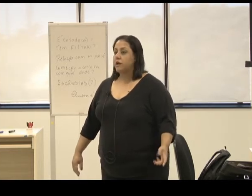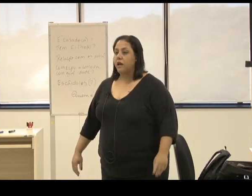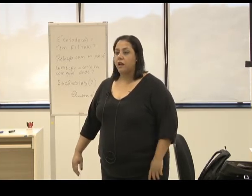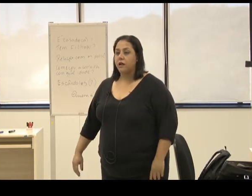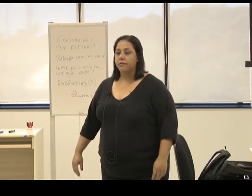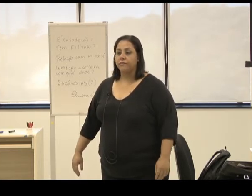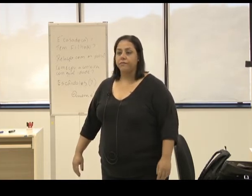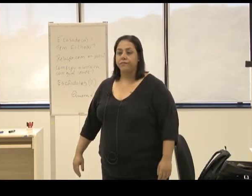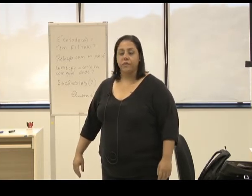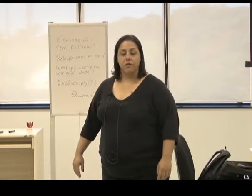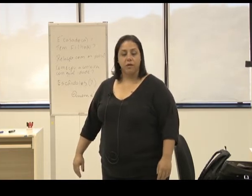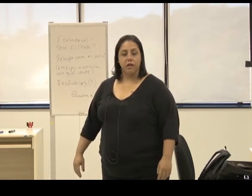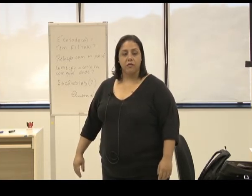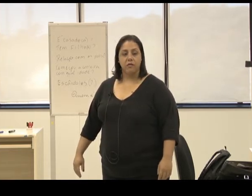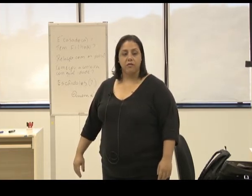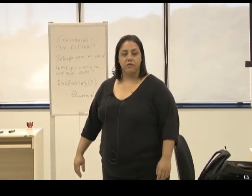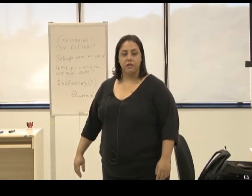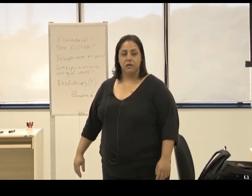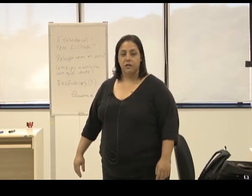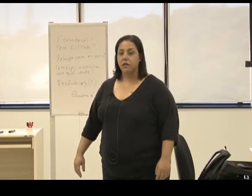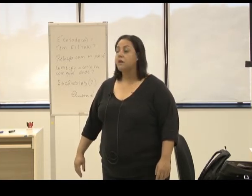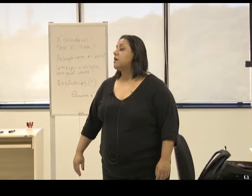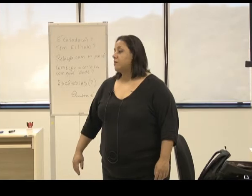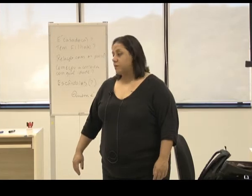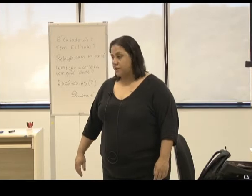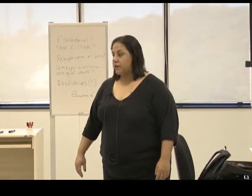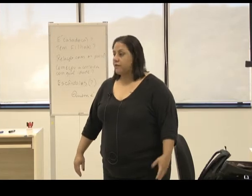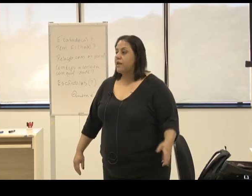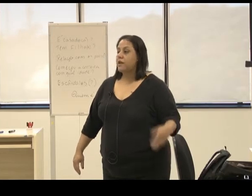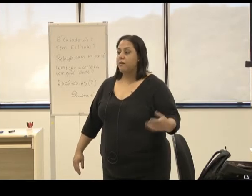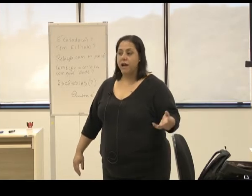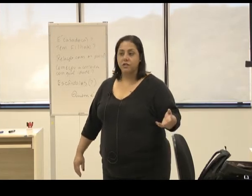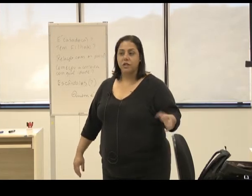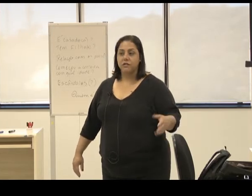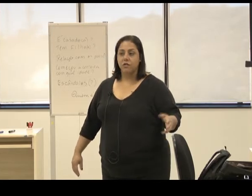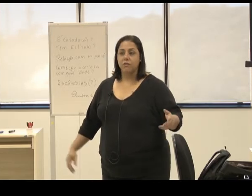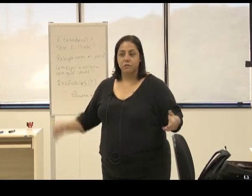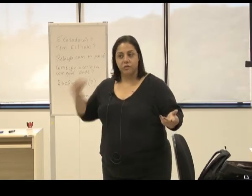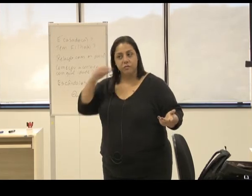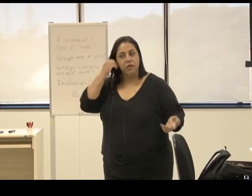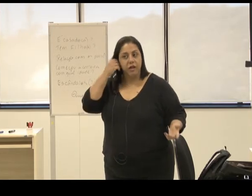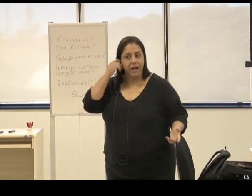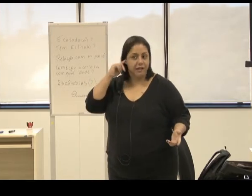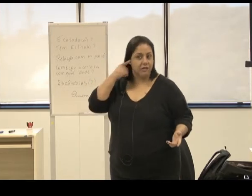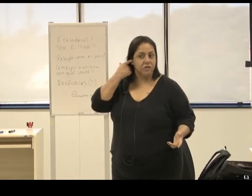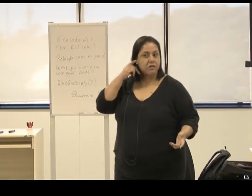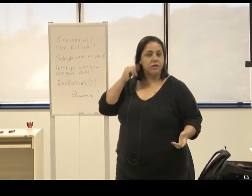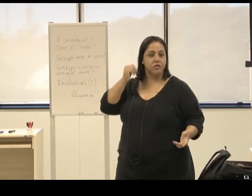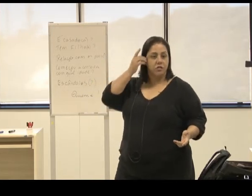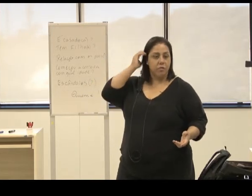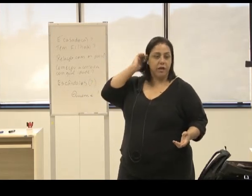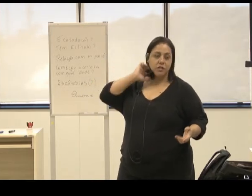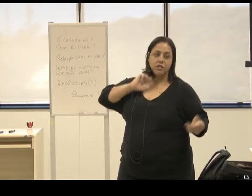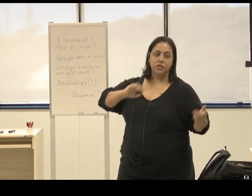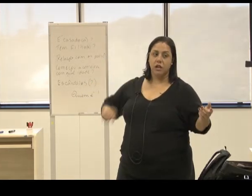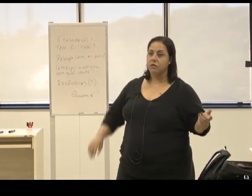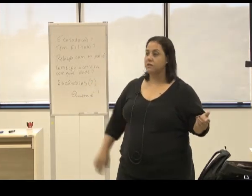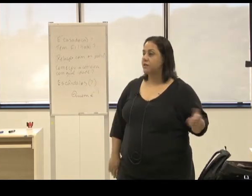daquela... Como é que é quando você... Pois é. Imagem e ação, algumas pessoas brincam em casa. Aí vocês imaginam, como é que a gente de língua de sinais brinca